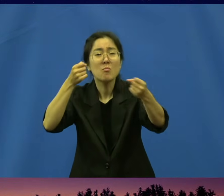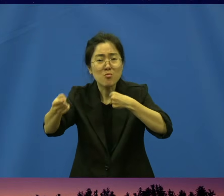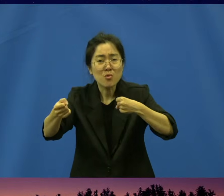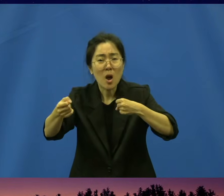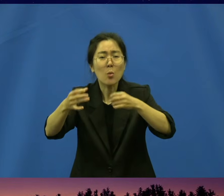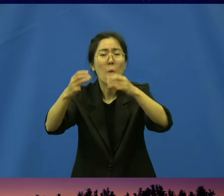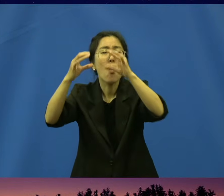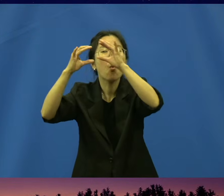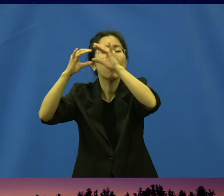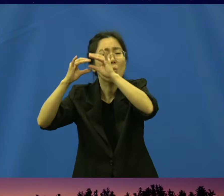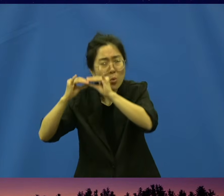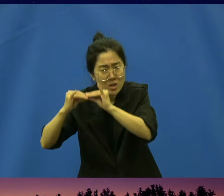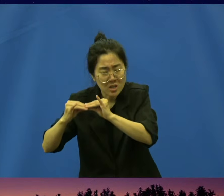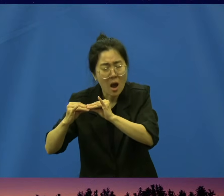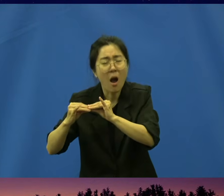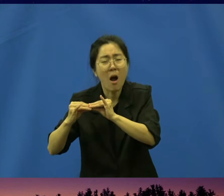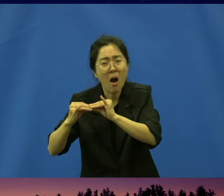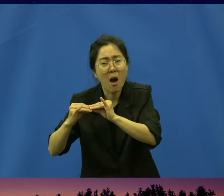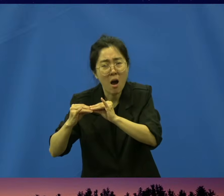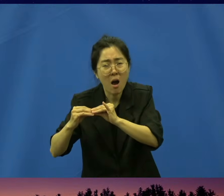저는 하나님의 은혜로